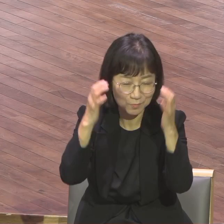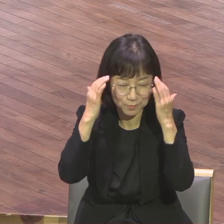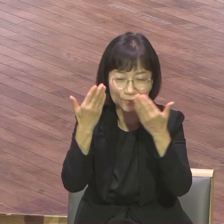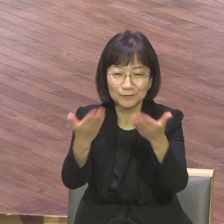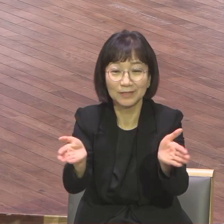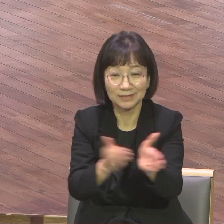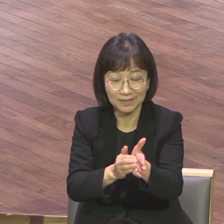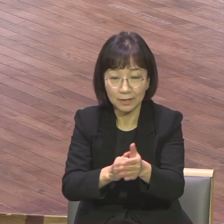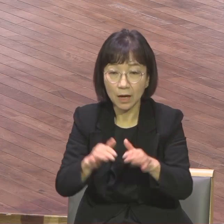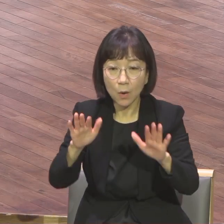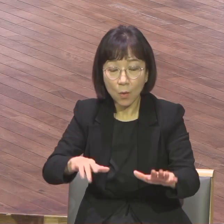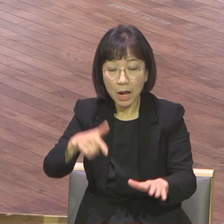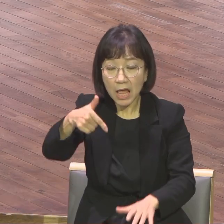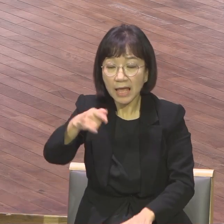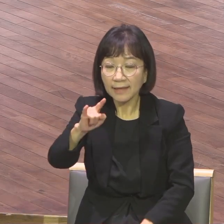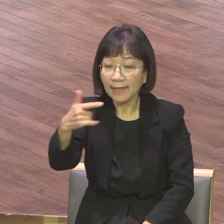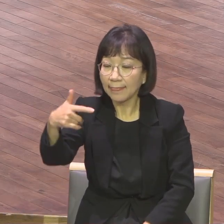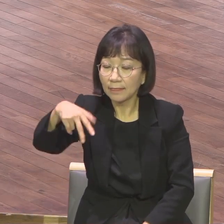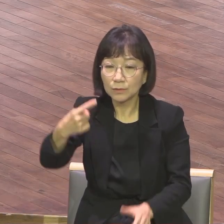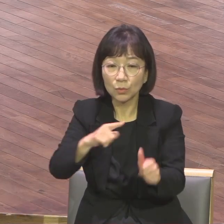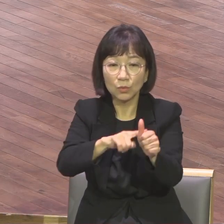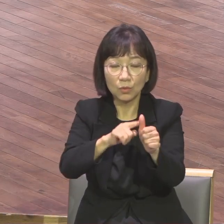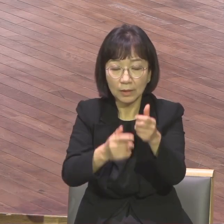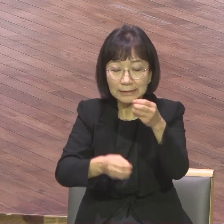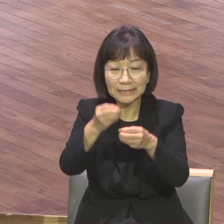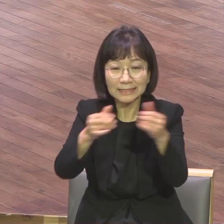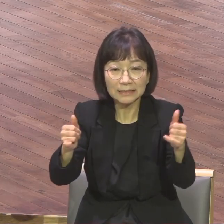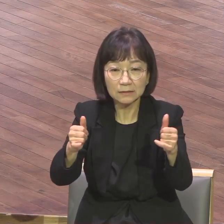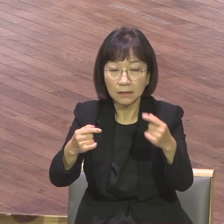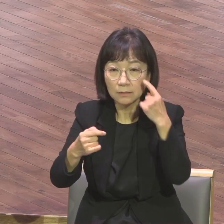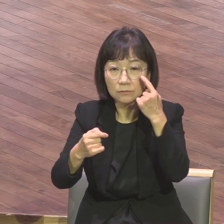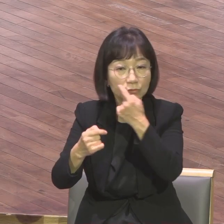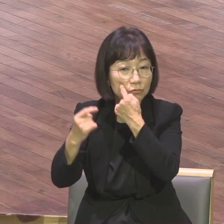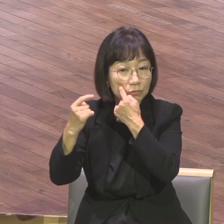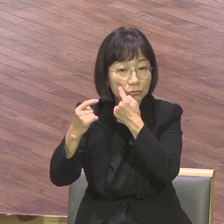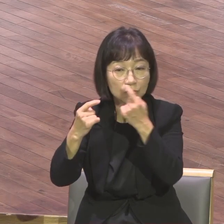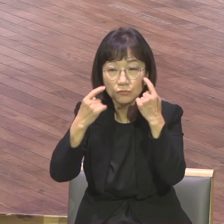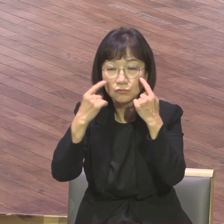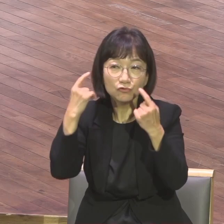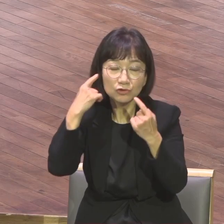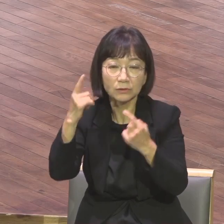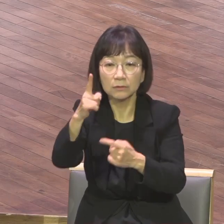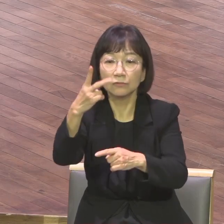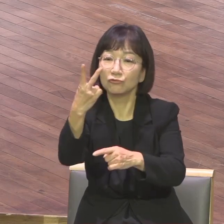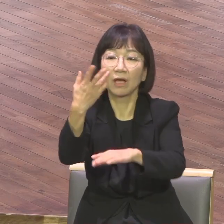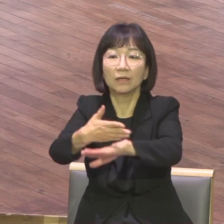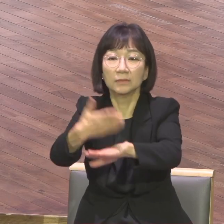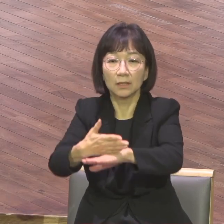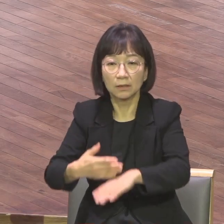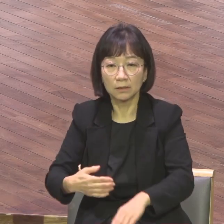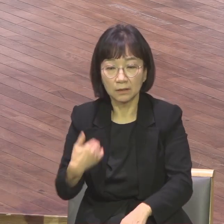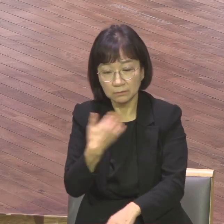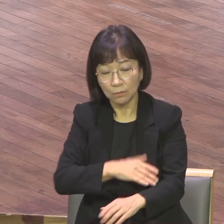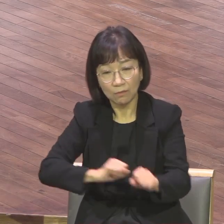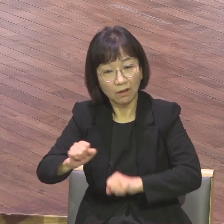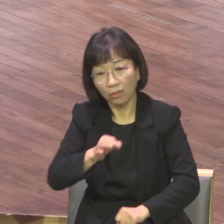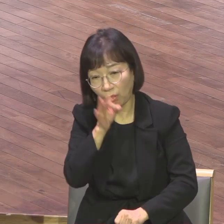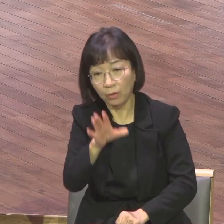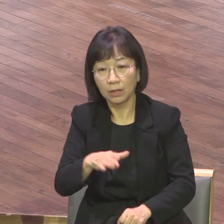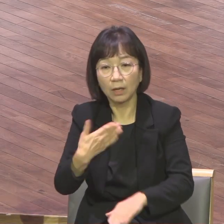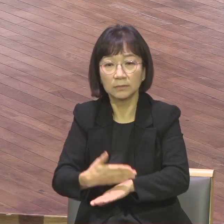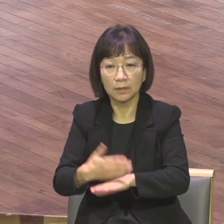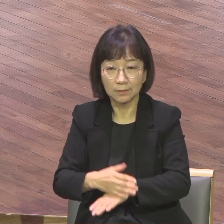미즈노 겐조의 감사가 고스란히 전해드는 시. 성도 여러분 같이 우리 한번 고백해